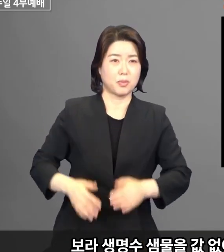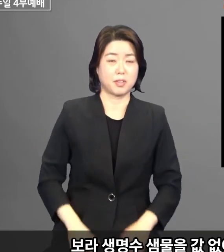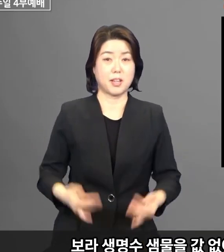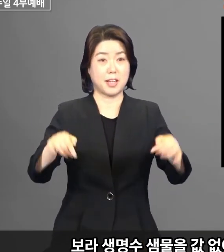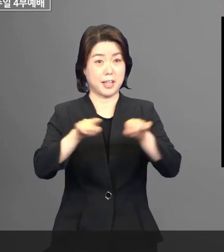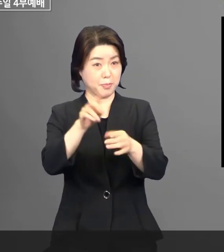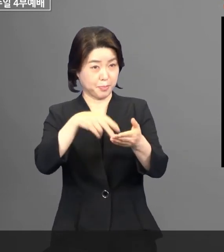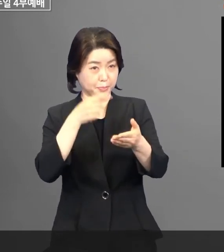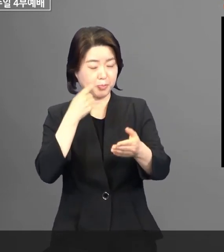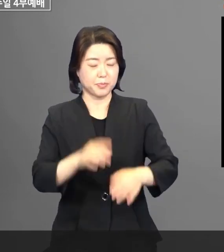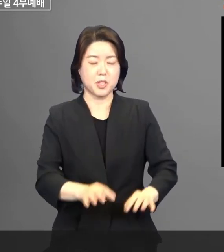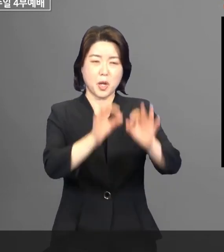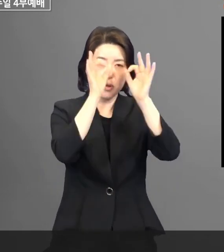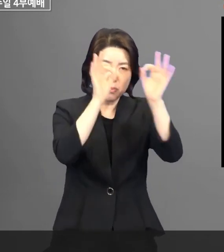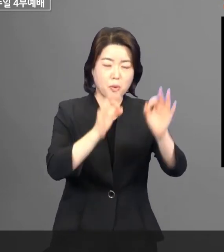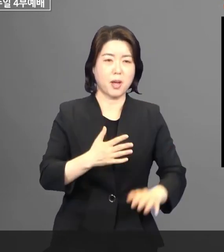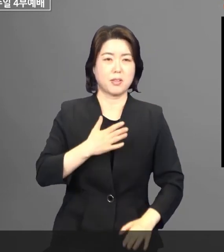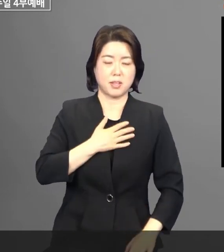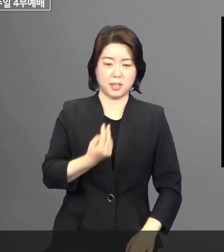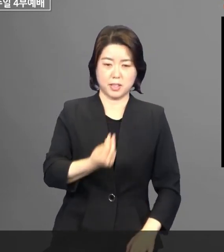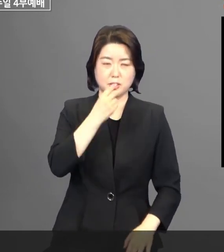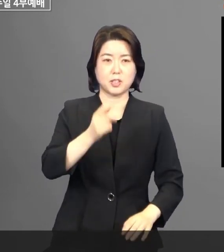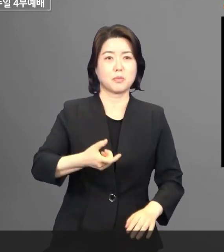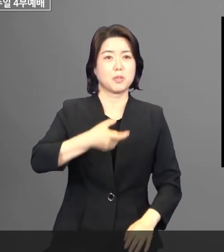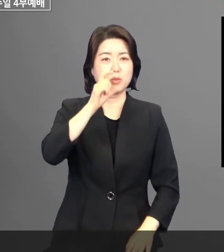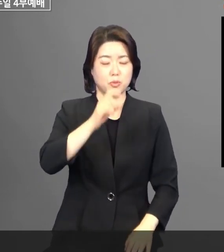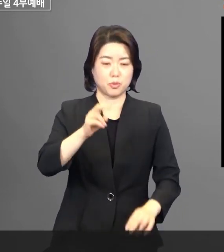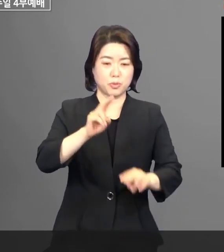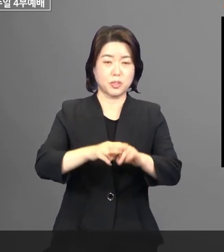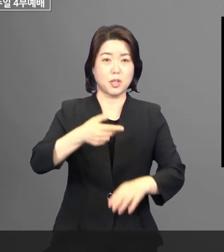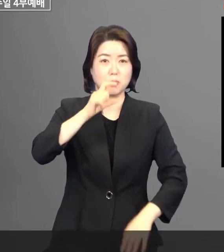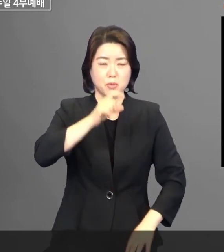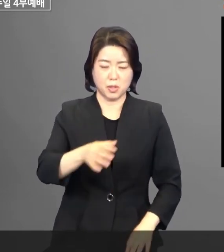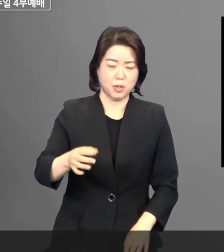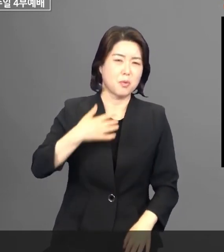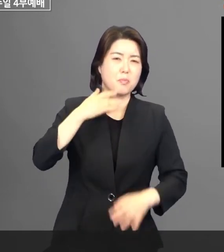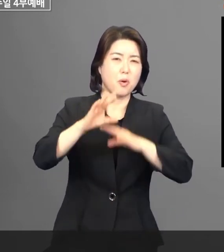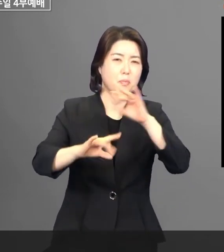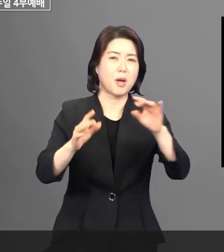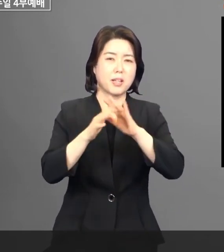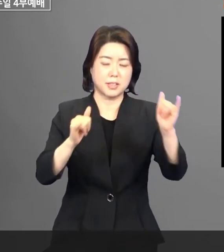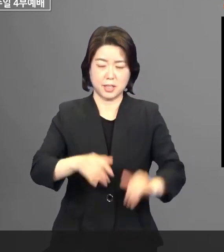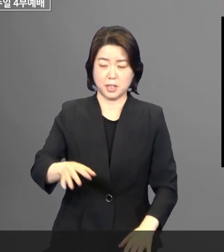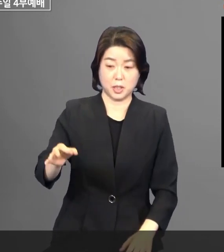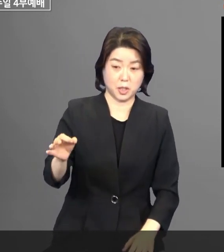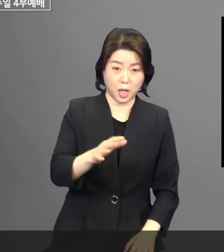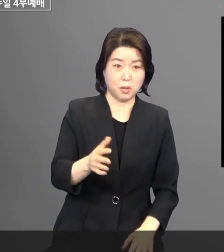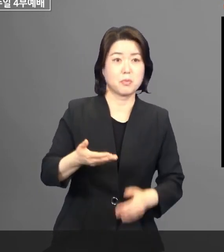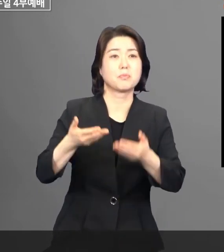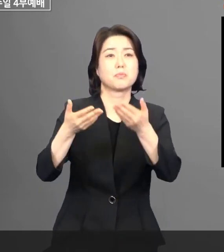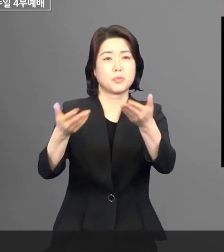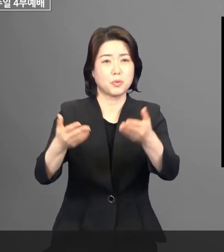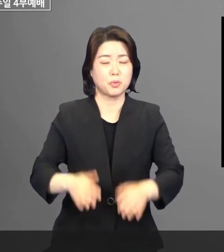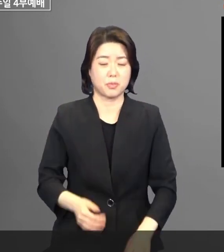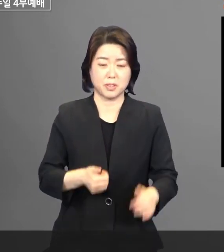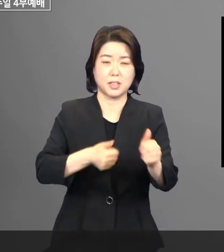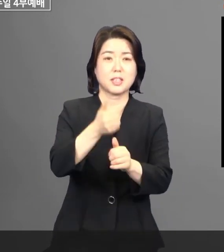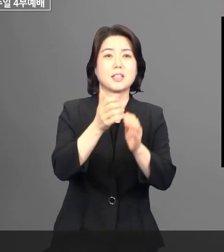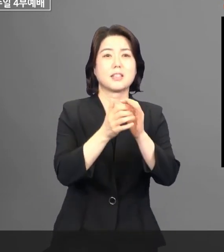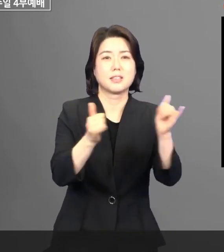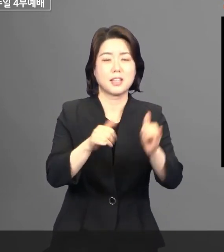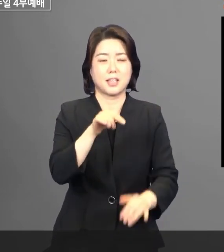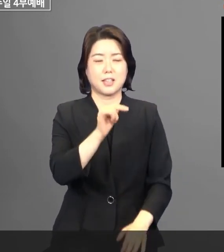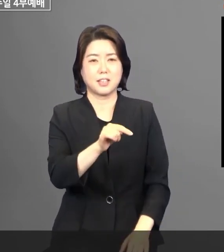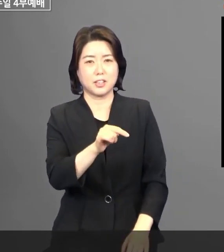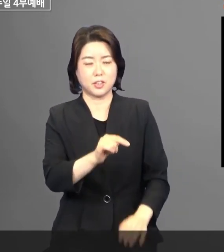함께 읽겠습니다. 보라, 내가 생명수 샘물을 목마른 자에게 값없이 주리니 이기는